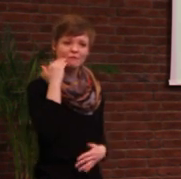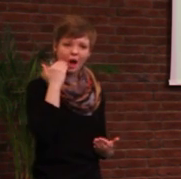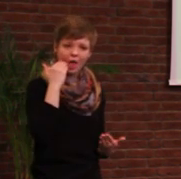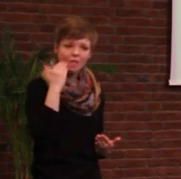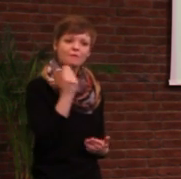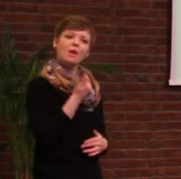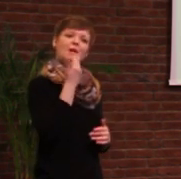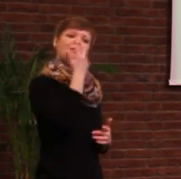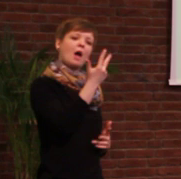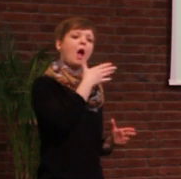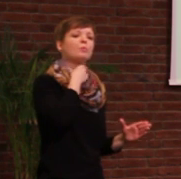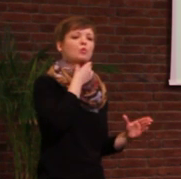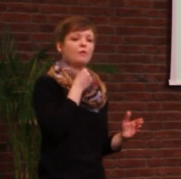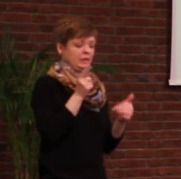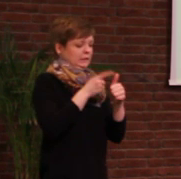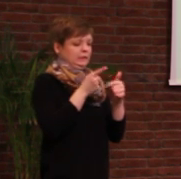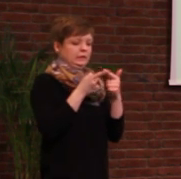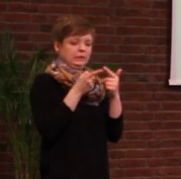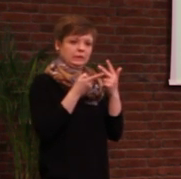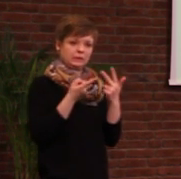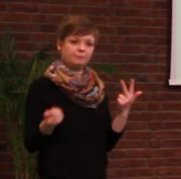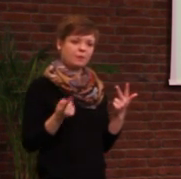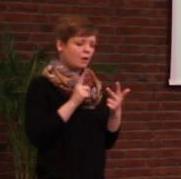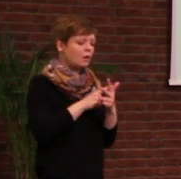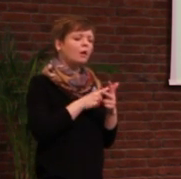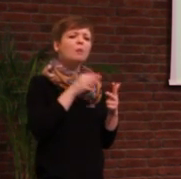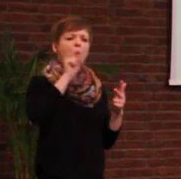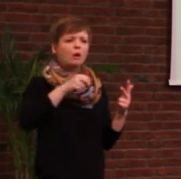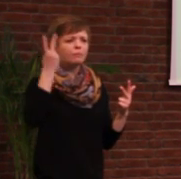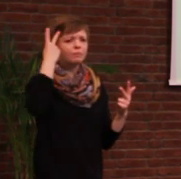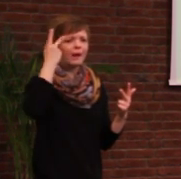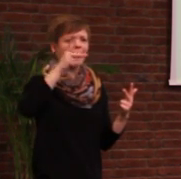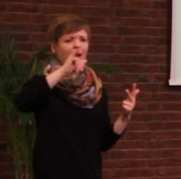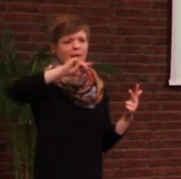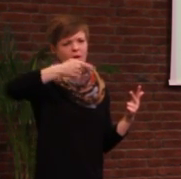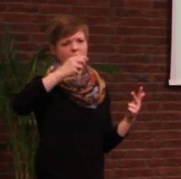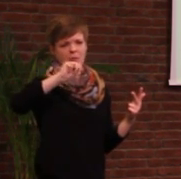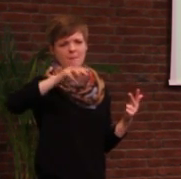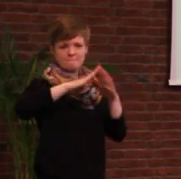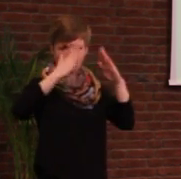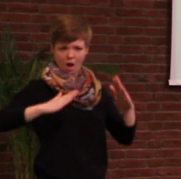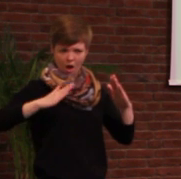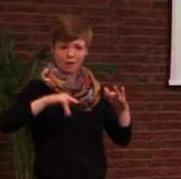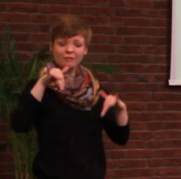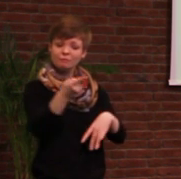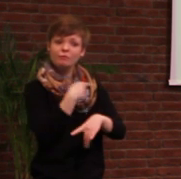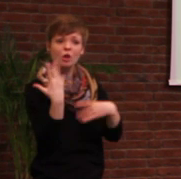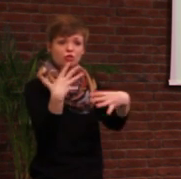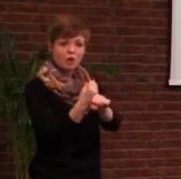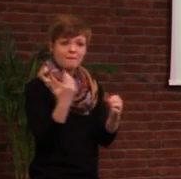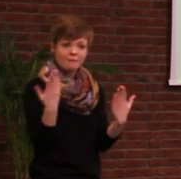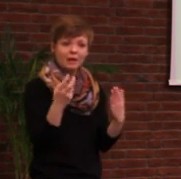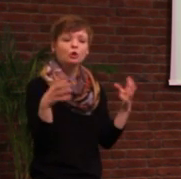breite Bündnisse für unsere Ziele schmieden konnten. Erinnert euch an Klingenberg. Wir haben es schon geschafft, ein Kohlekraftwerk mit so